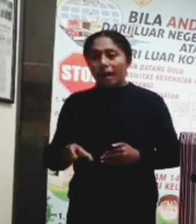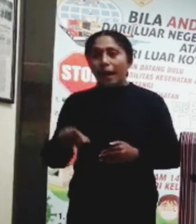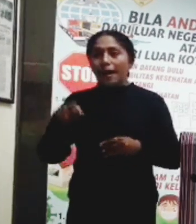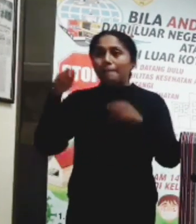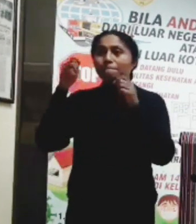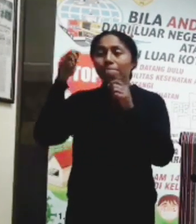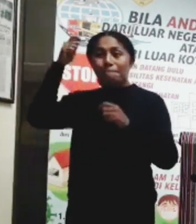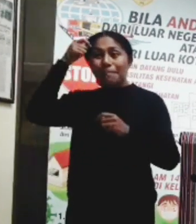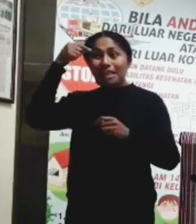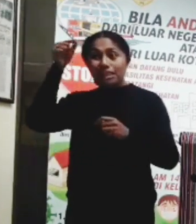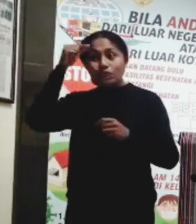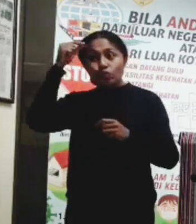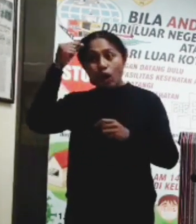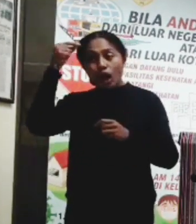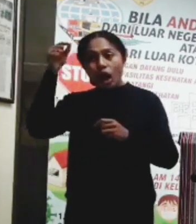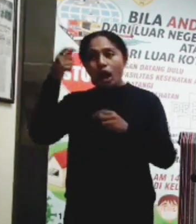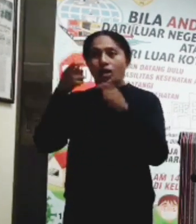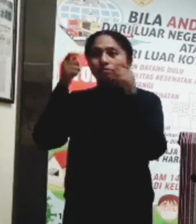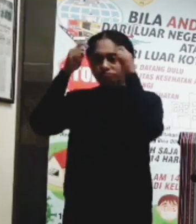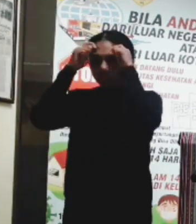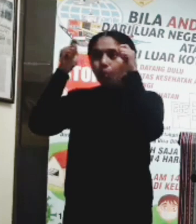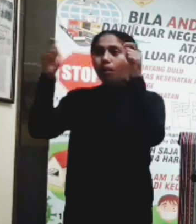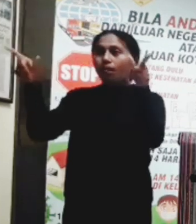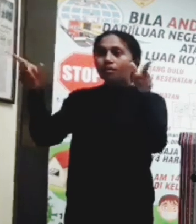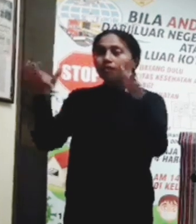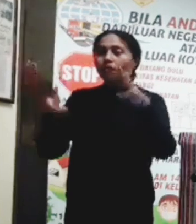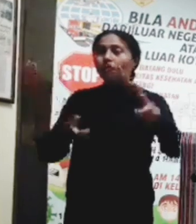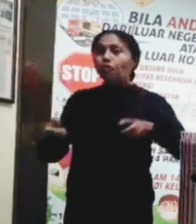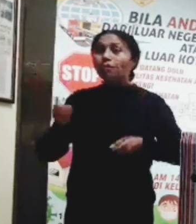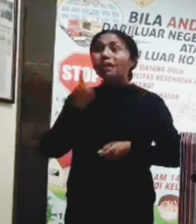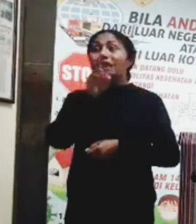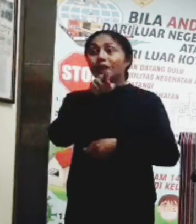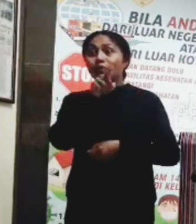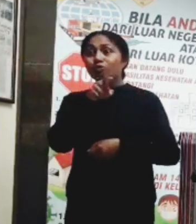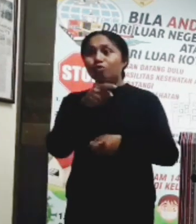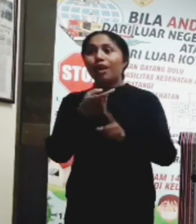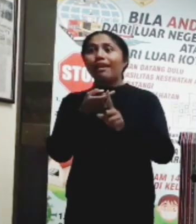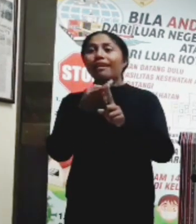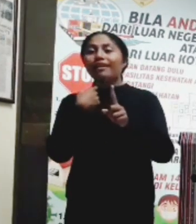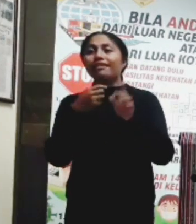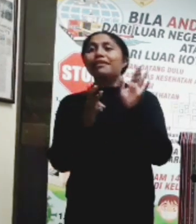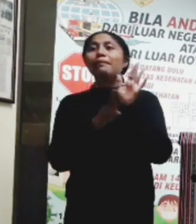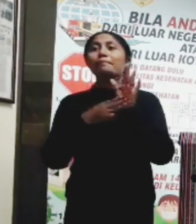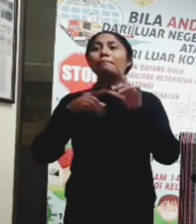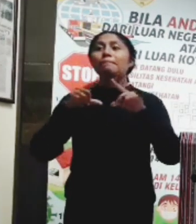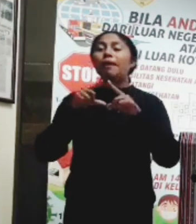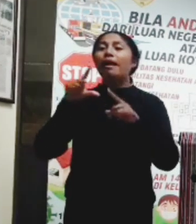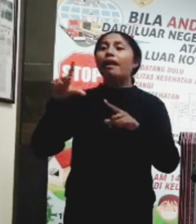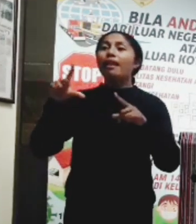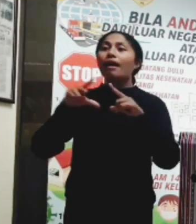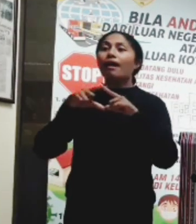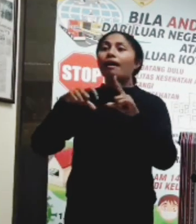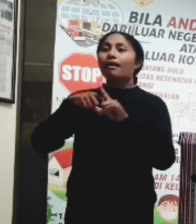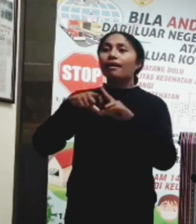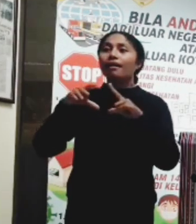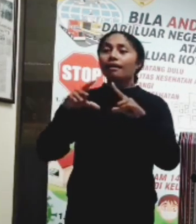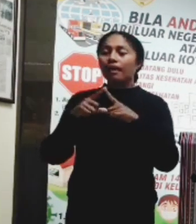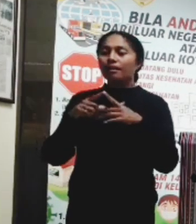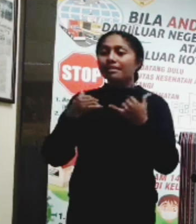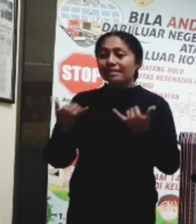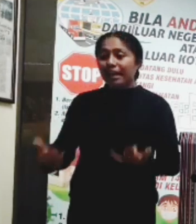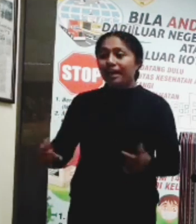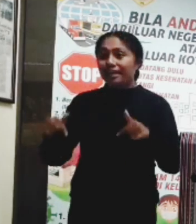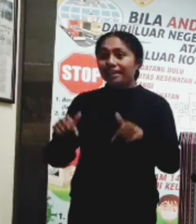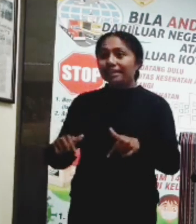Leste dan supir tersebut berasal dari Malaka dan saat ini sedang